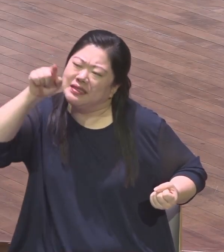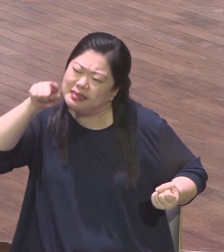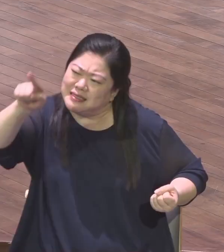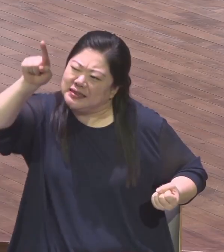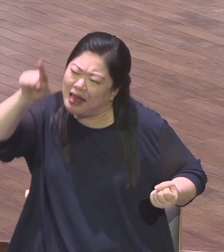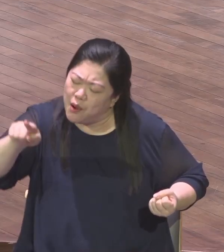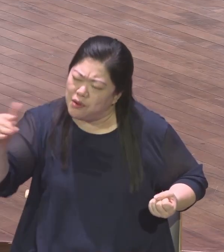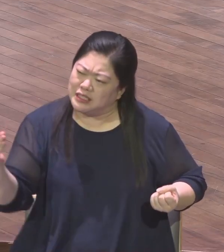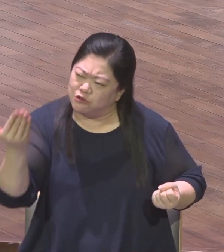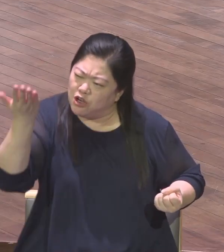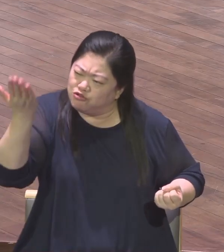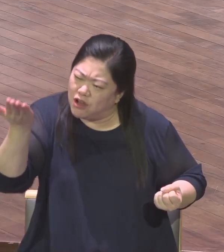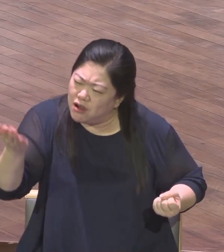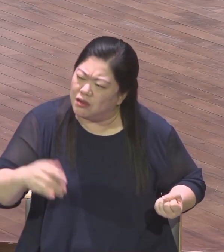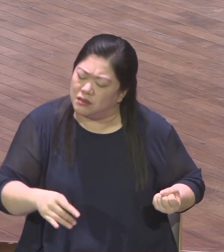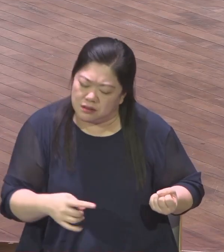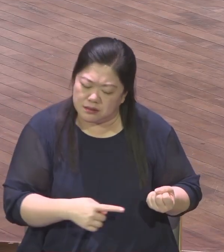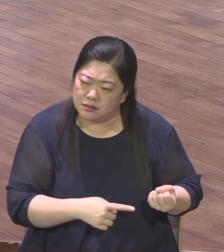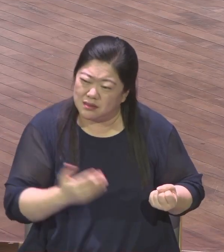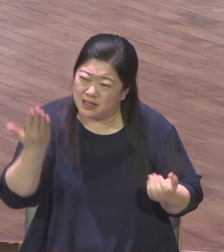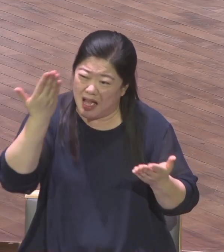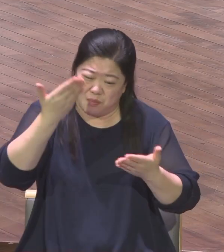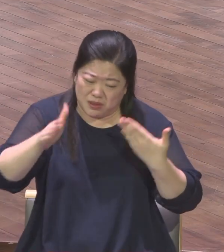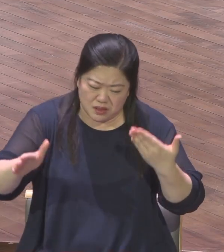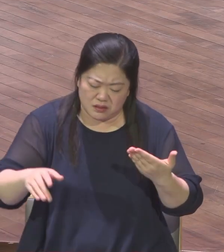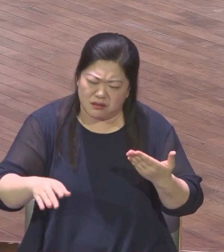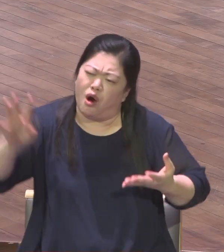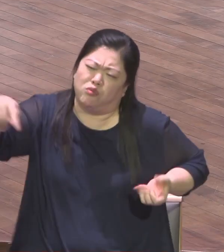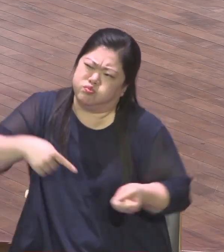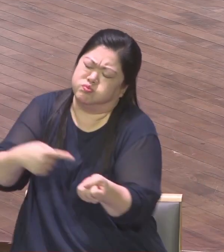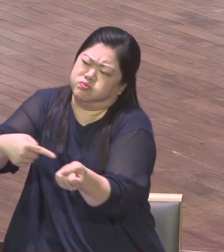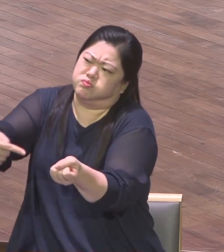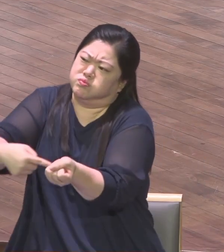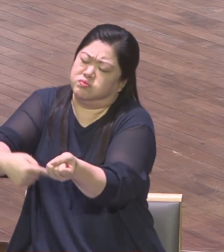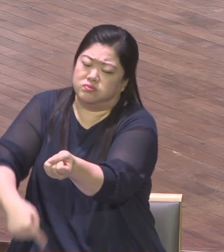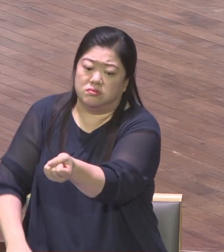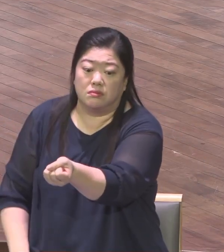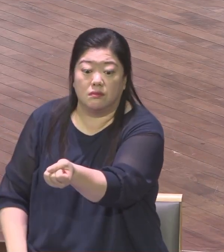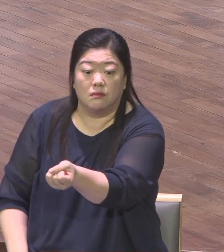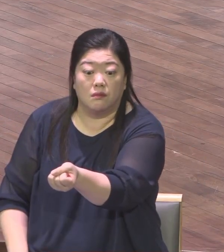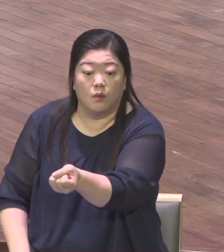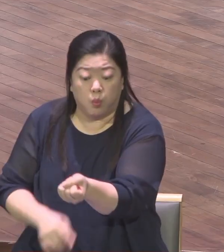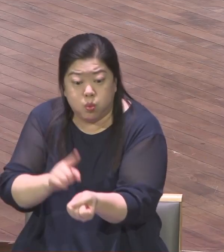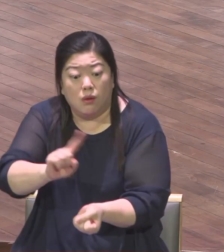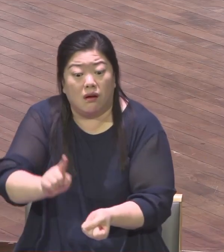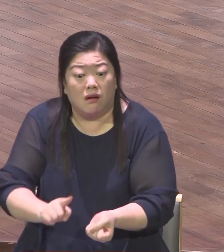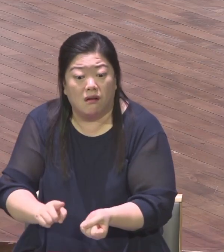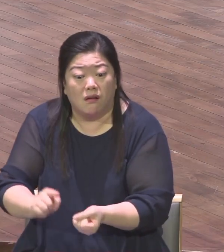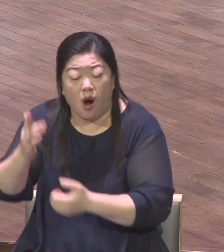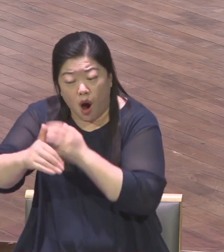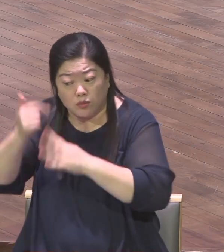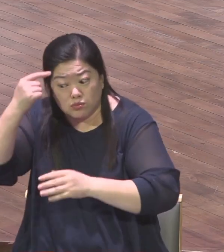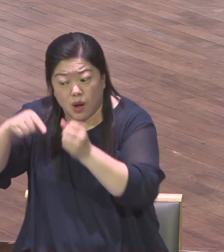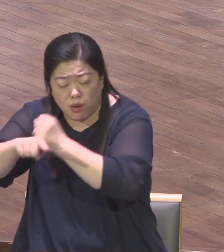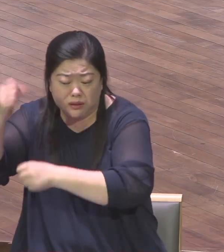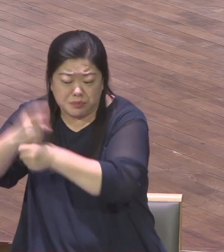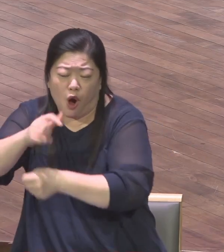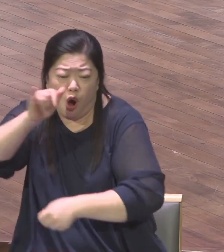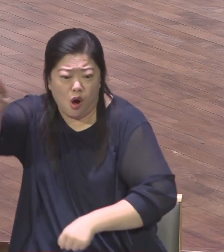지 마음대로 해놓고 하나님 도와달라고. 하나님께 물어보지도 않고 답해주도 순종도 안